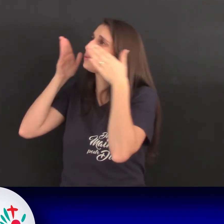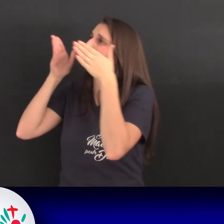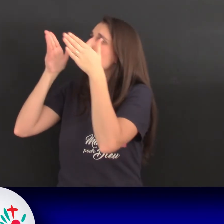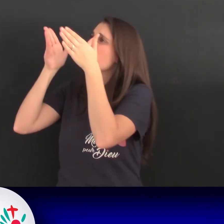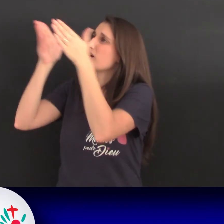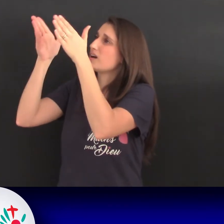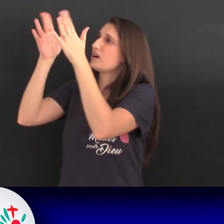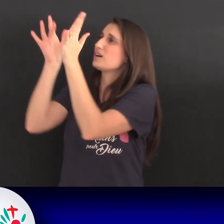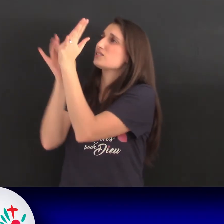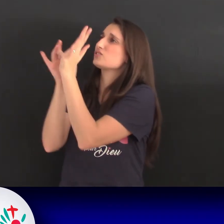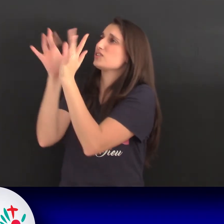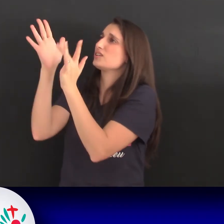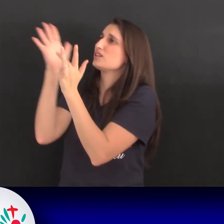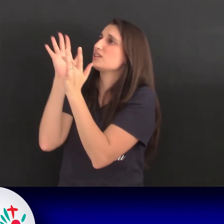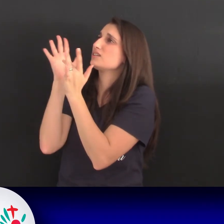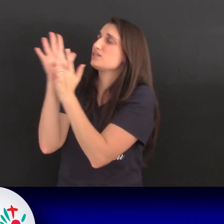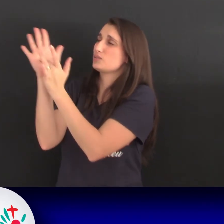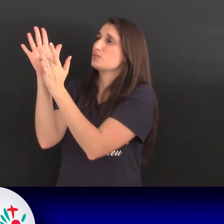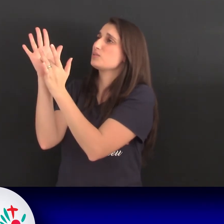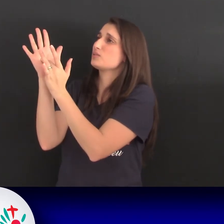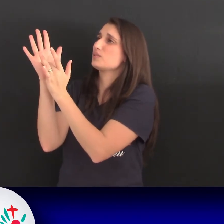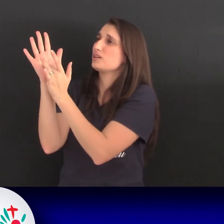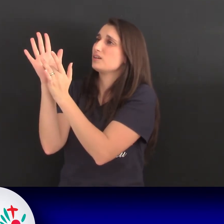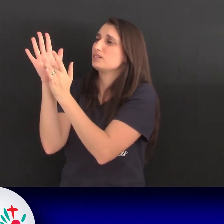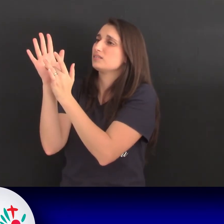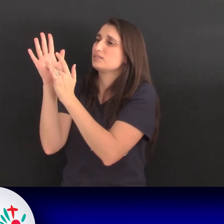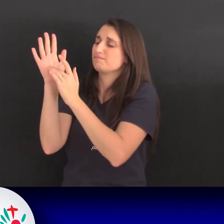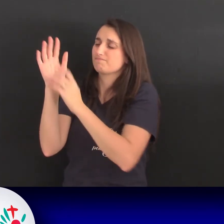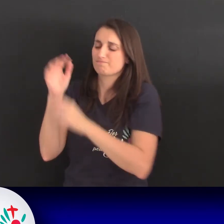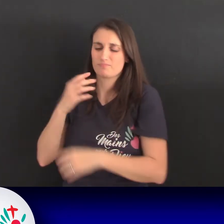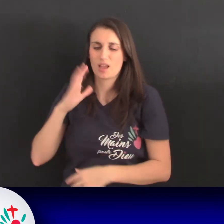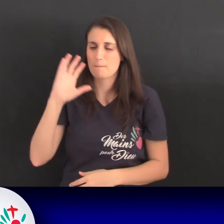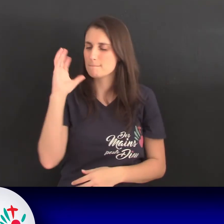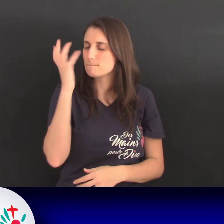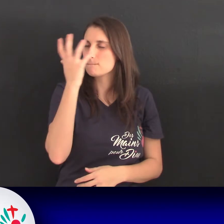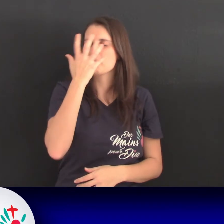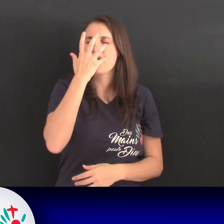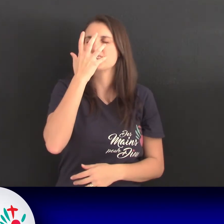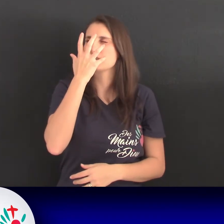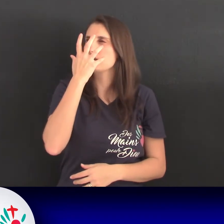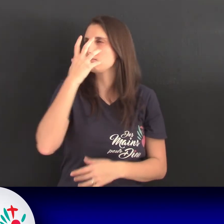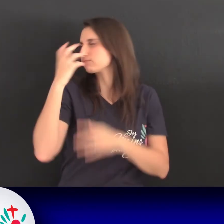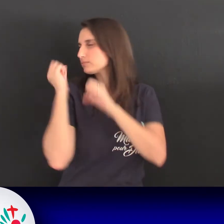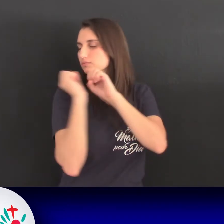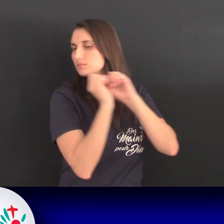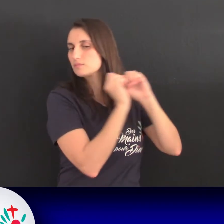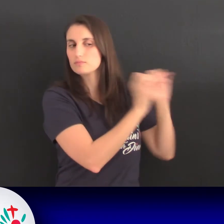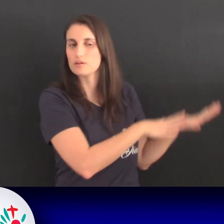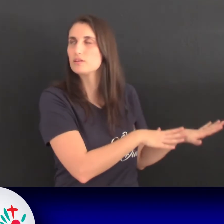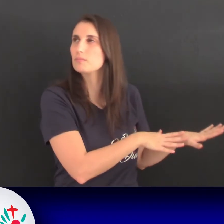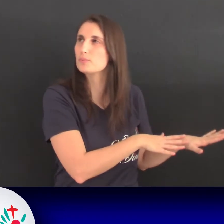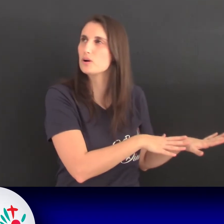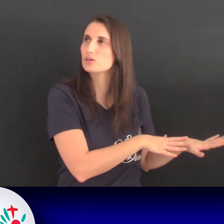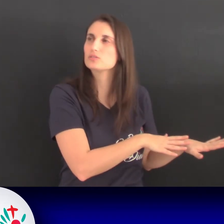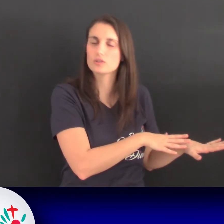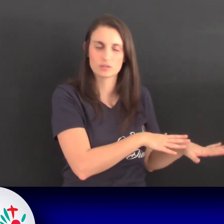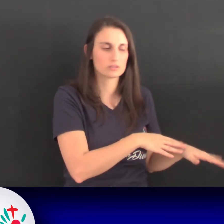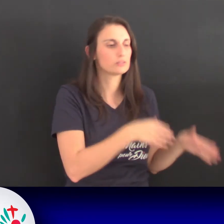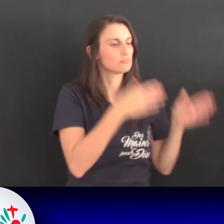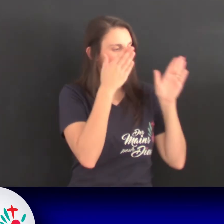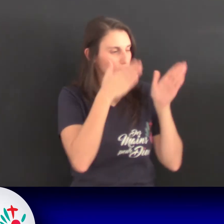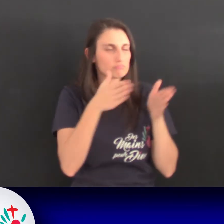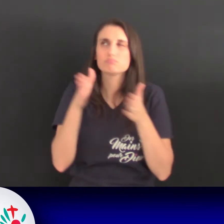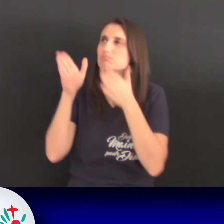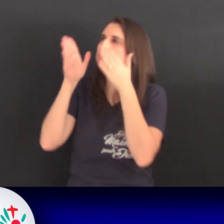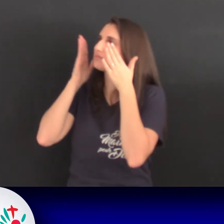centré sur toi, Jésus. Oui, je renonce à tous mes